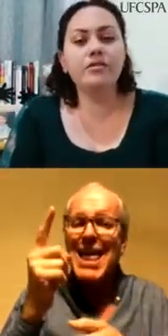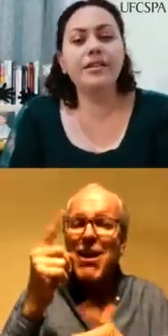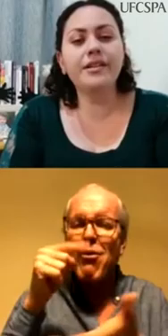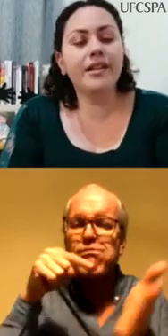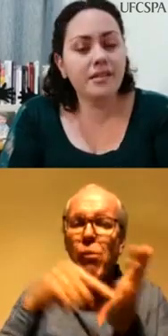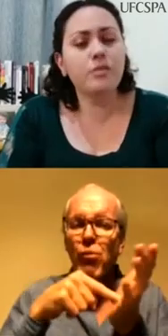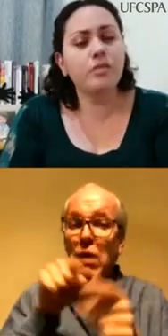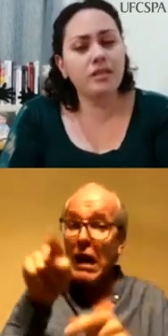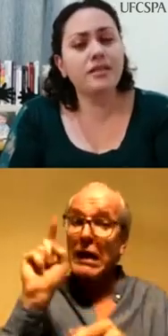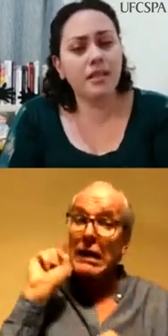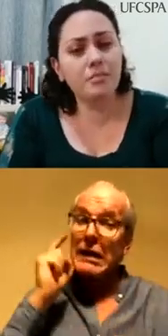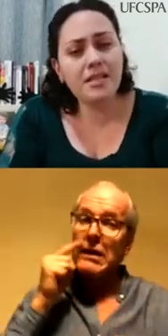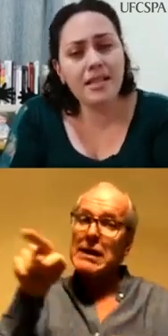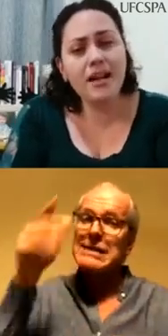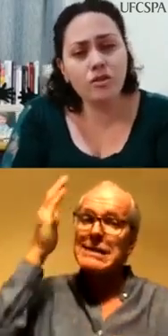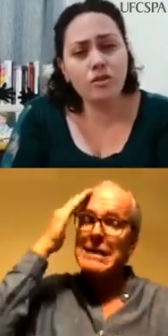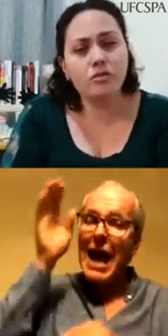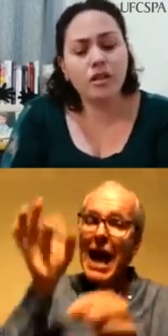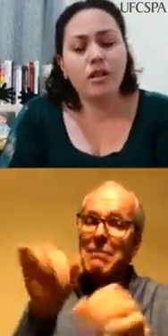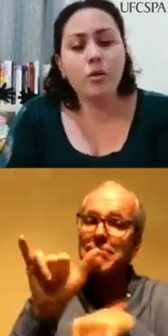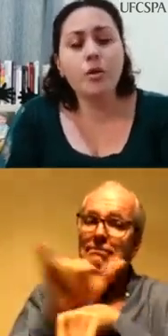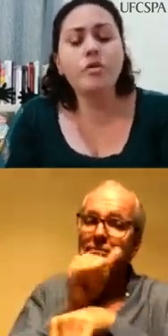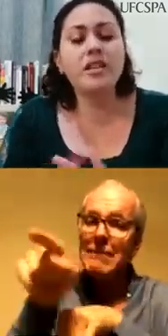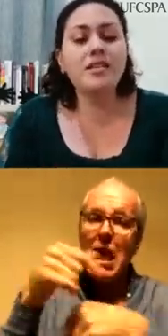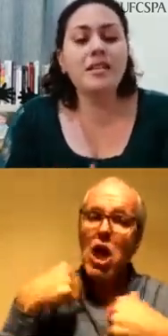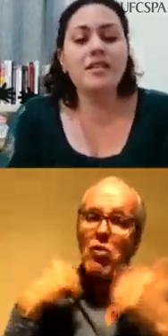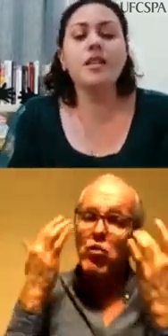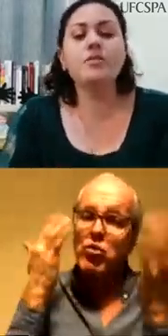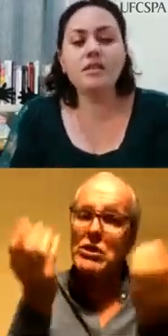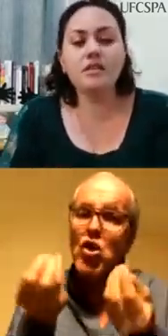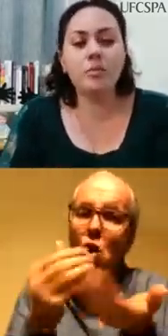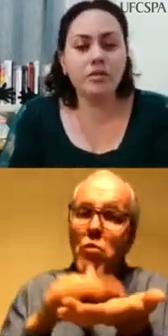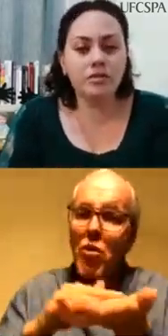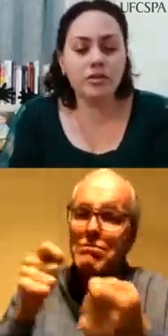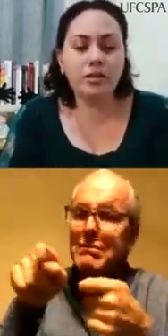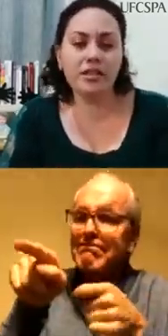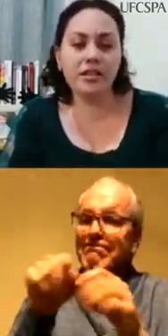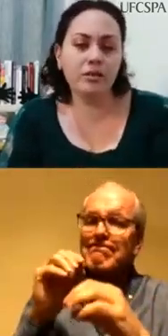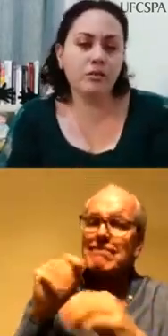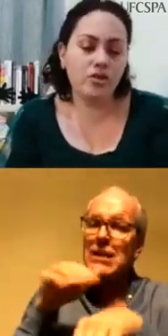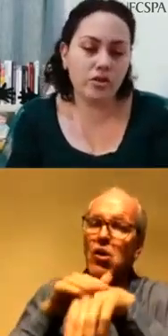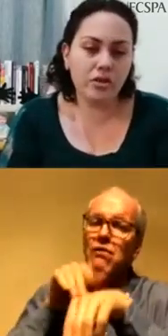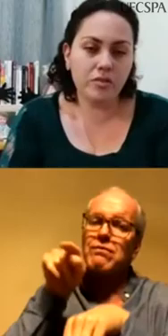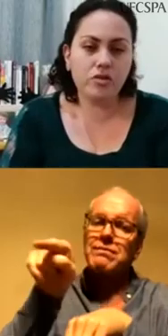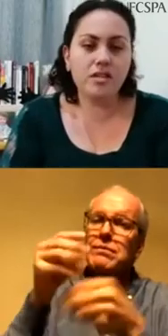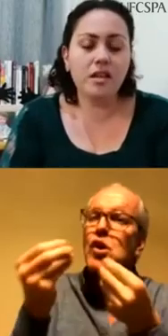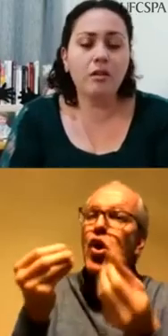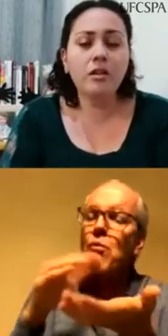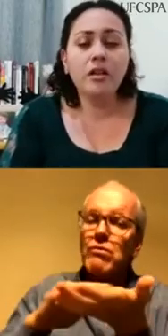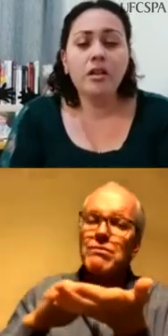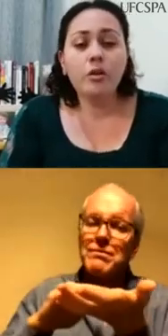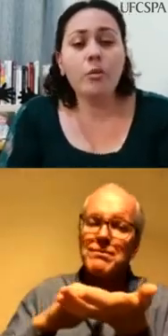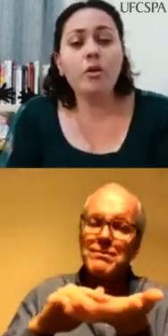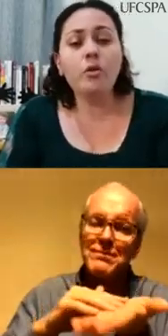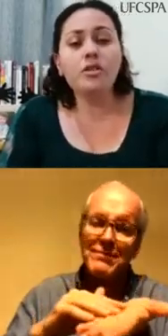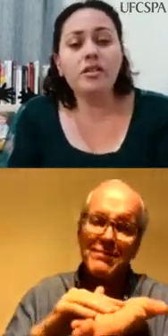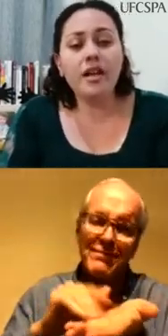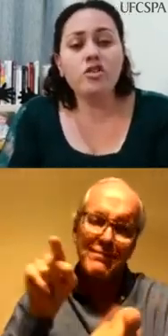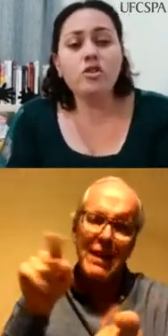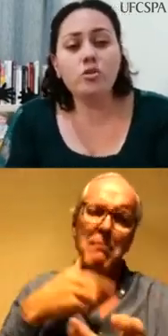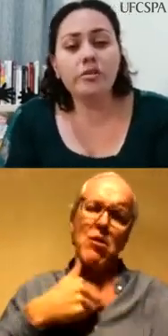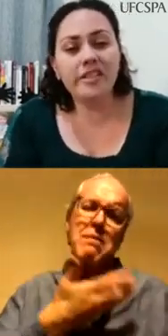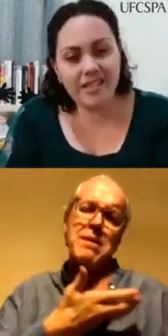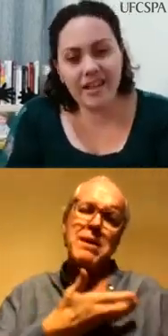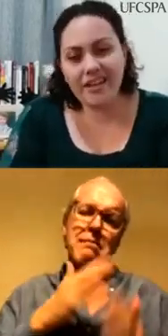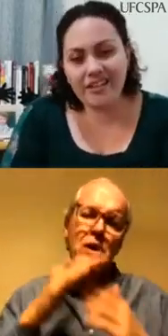assim, foi a questão da Libras Tátil. Como que está sendo esse momento de quarentena ou de isolamento social com a